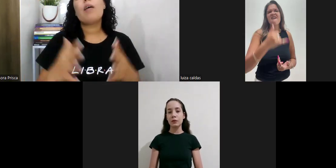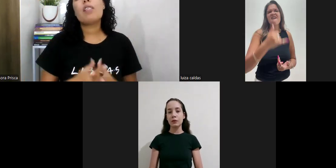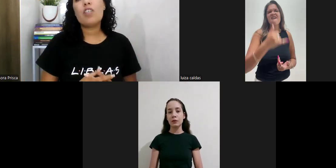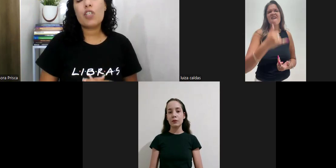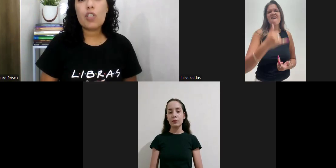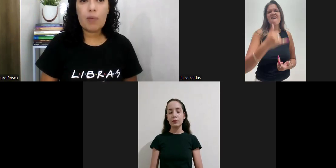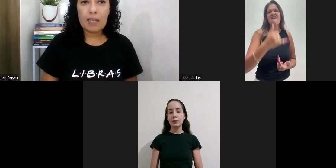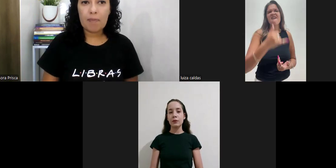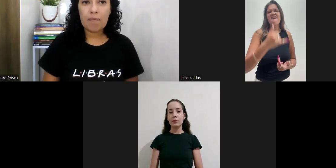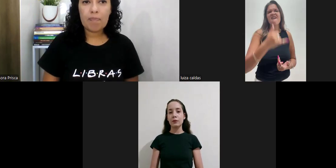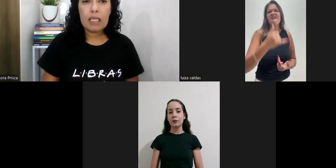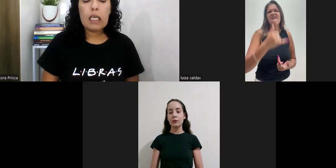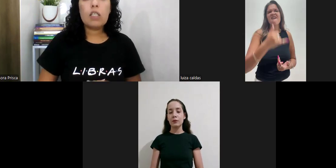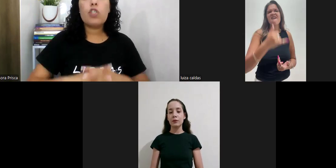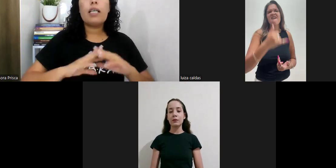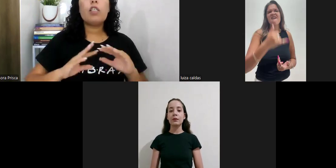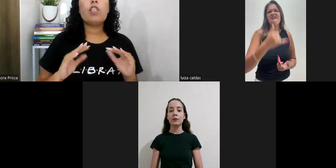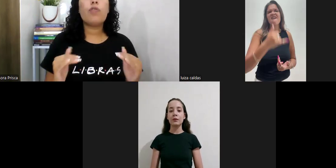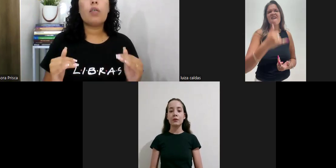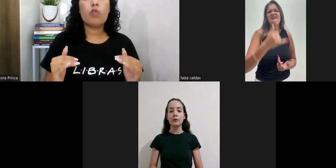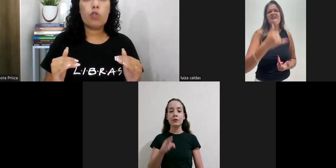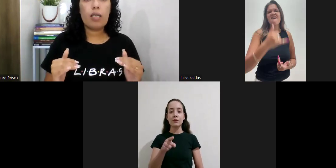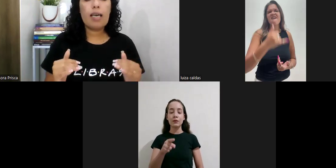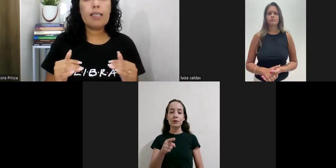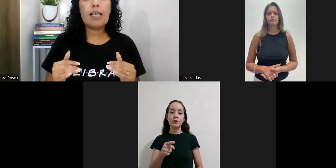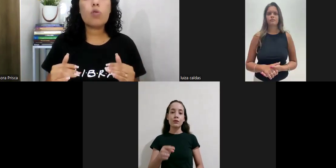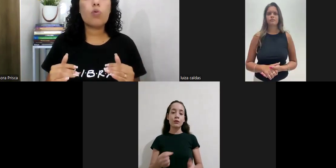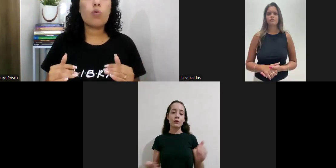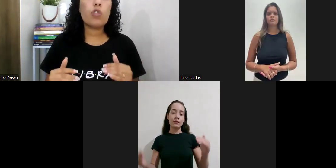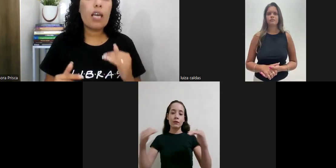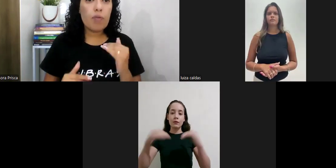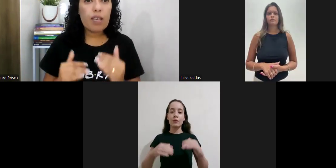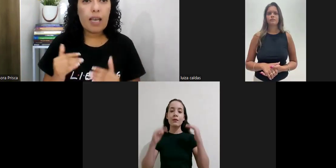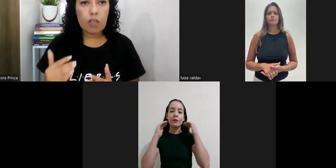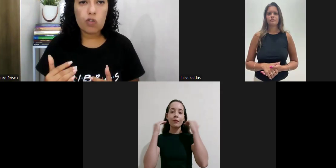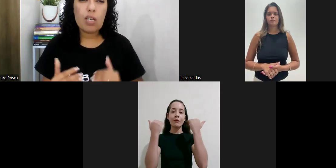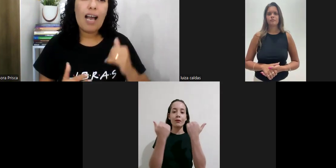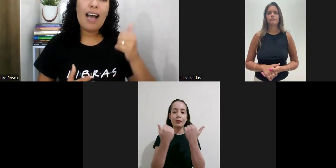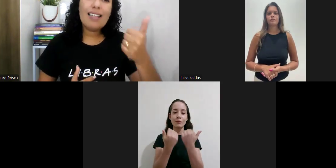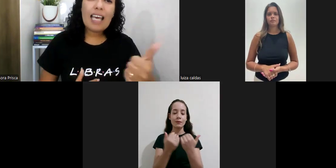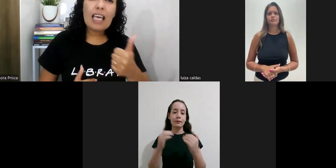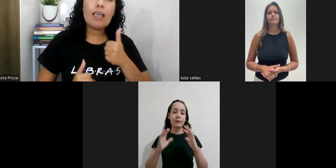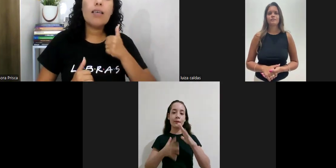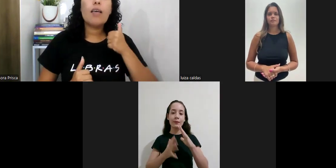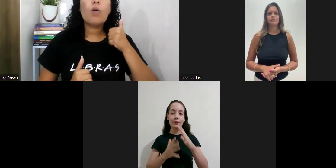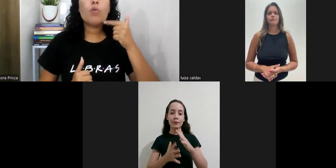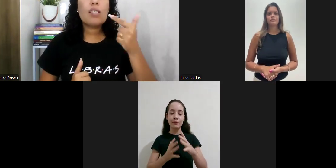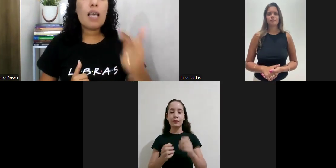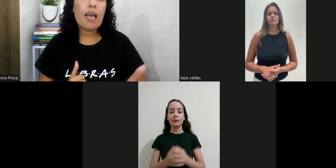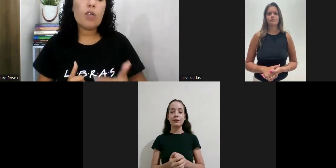parabéns para vocês que estão aqui. Então, já que nós vimos esses assuntos referentes à